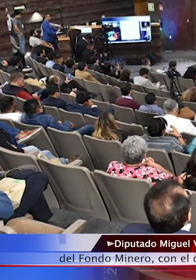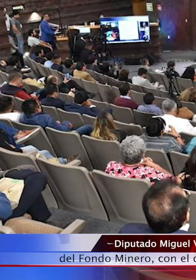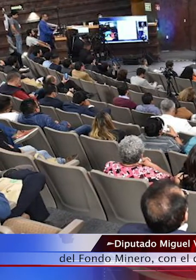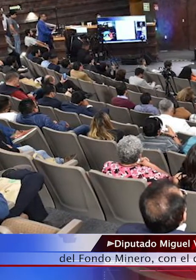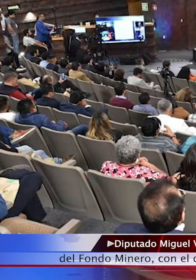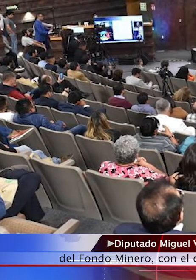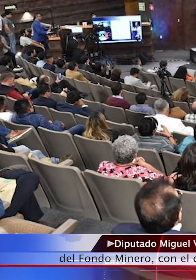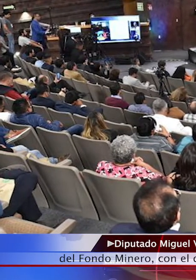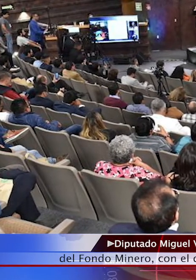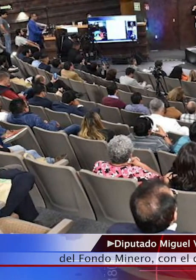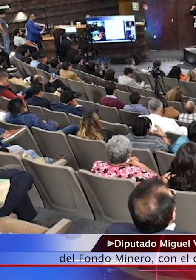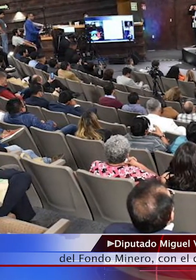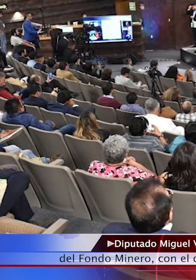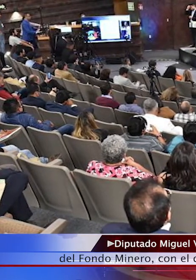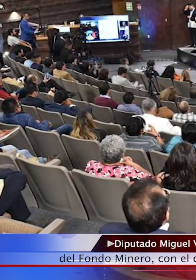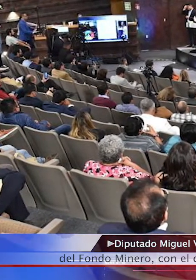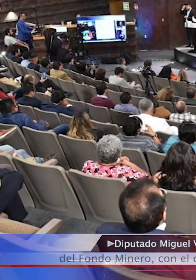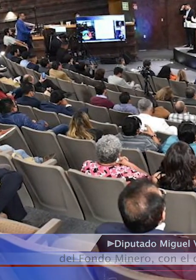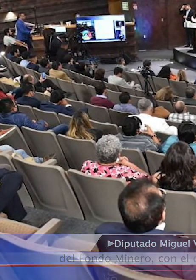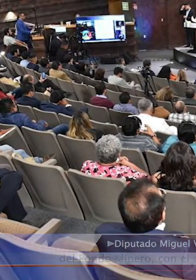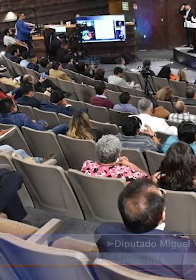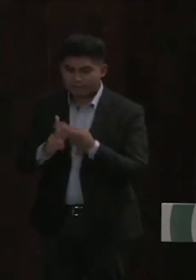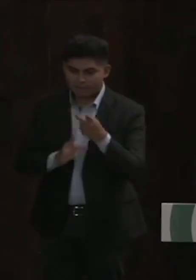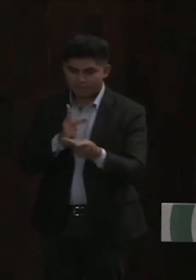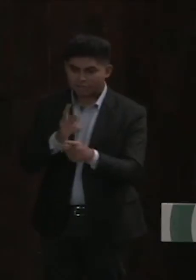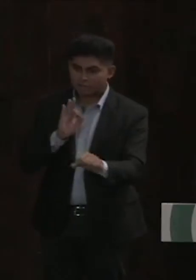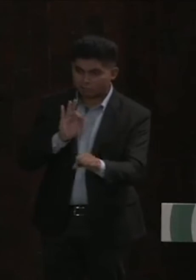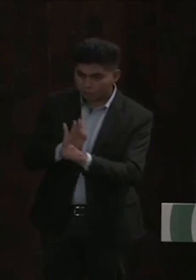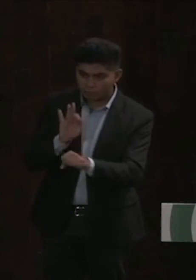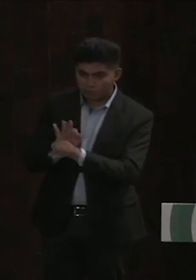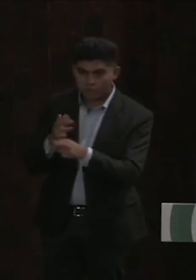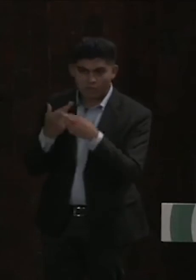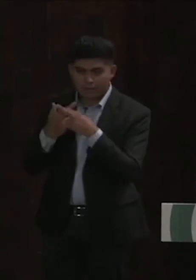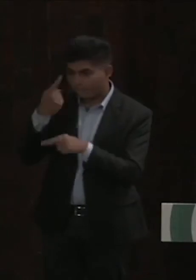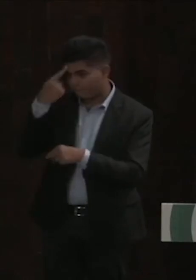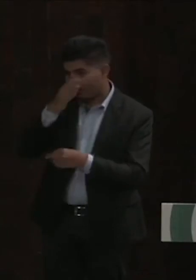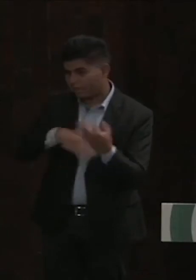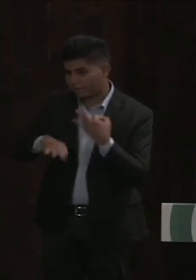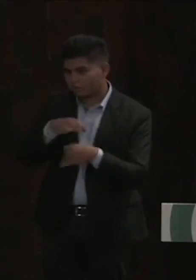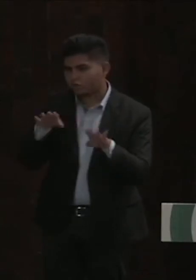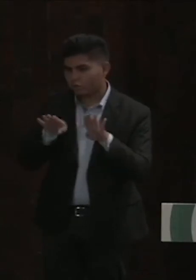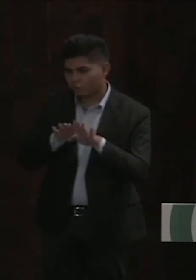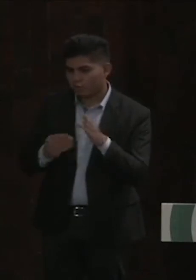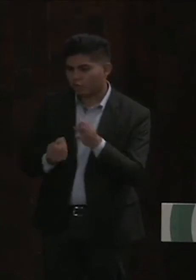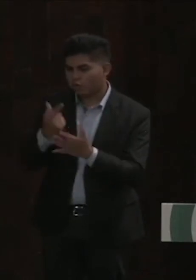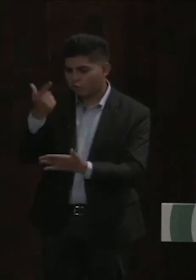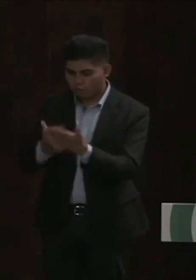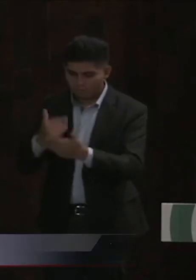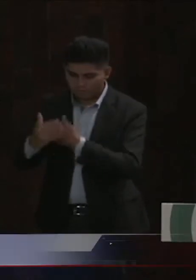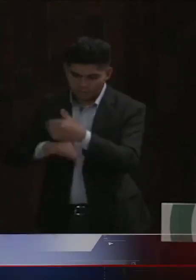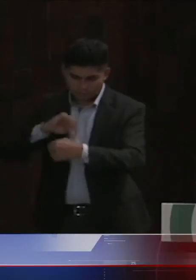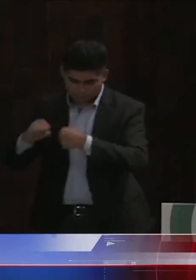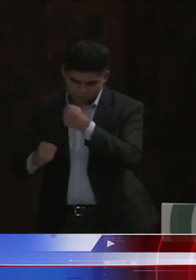nuestros municipios lo necesitan más que nunca. Varela Pinedo dijo que el país, pero sobre todo Zacatecas, tiene una sequía de respaldo del gobierno